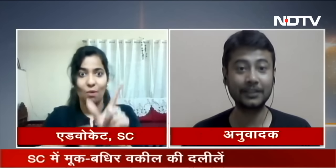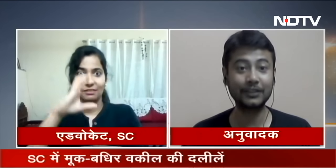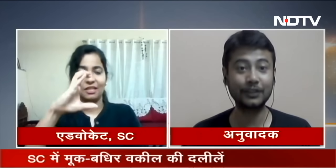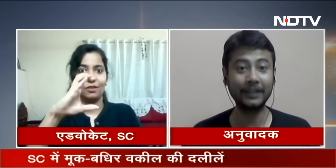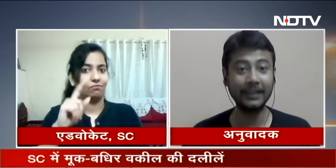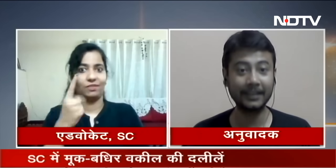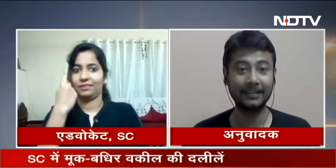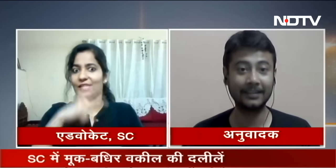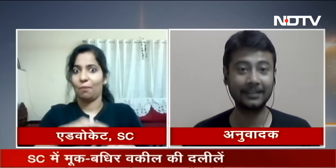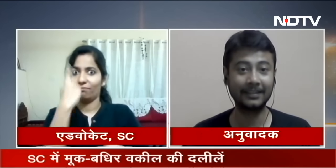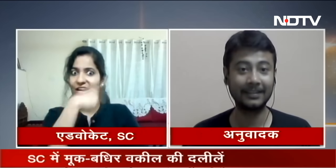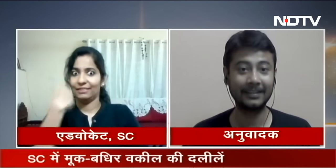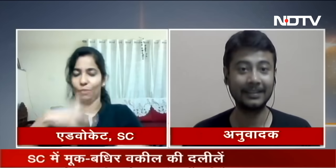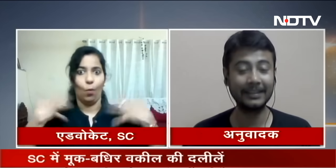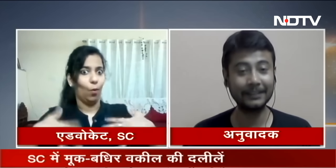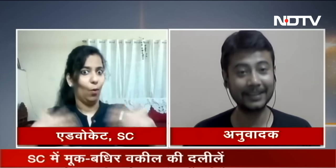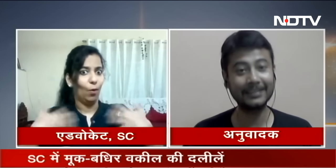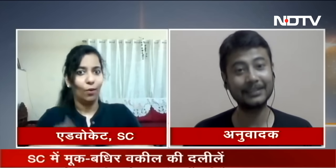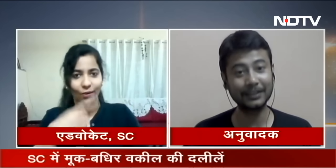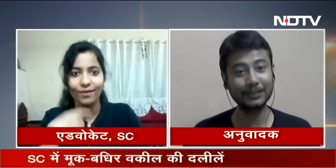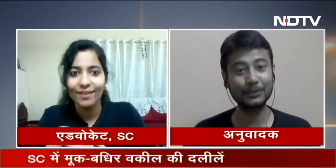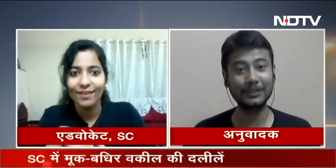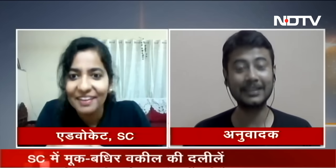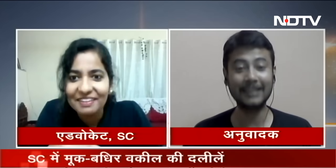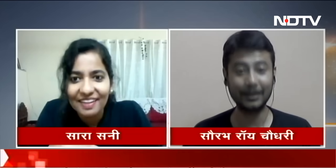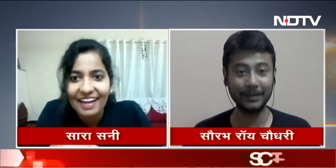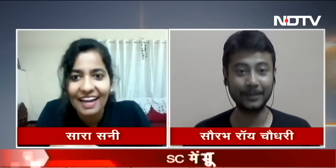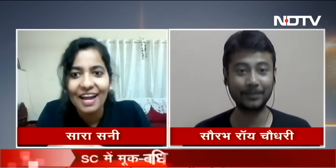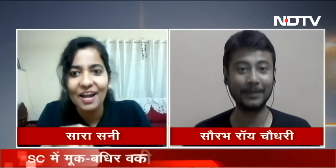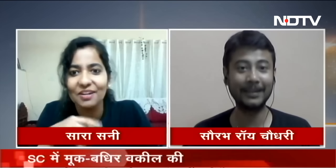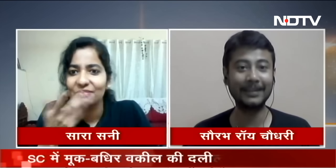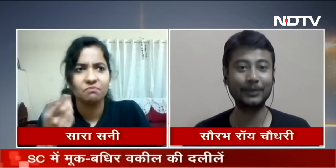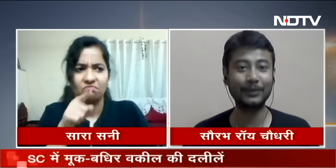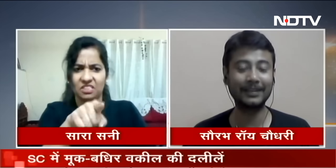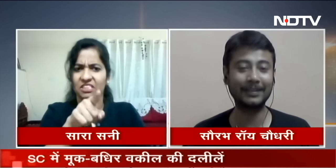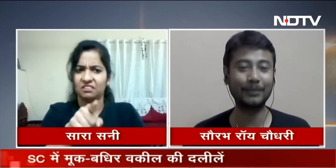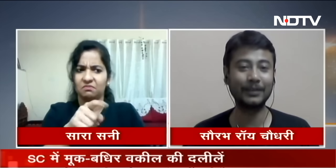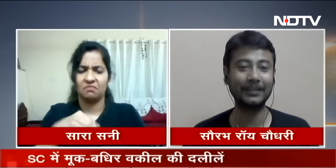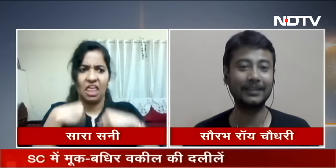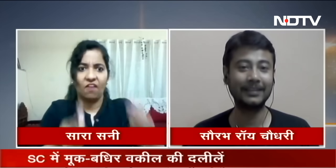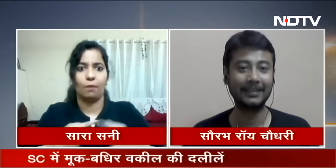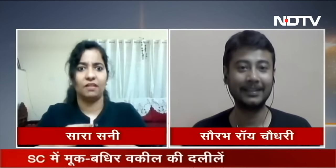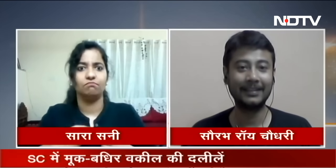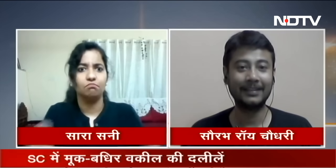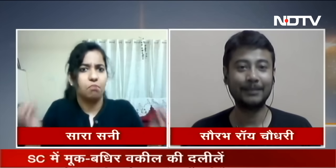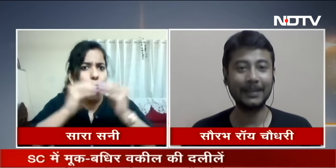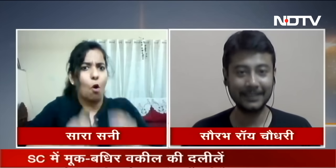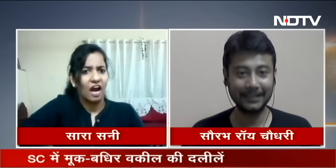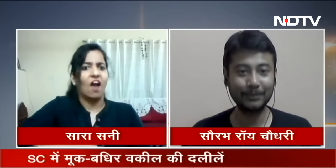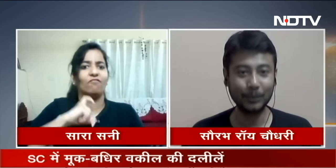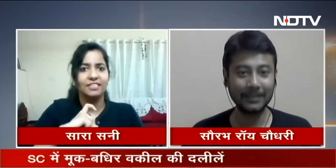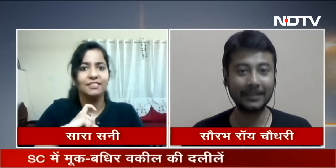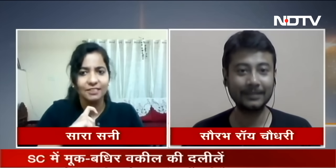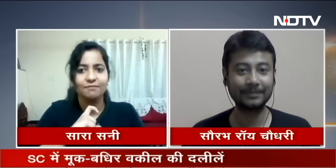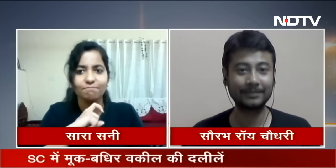चीफ जस्टिस ऑफ इंडिया डीवाई चंद्रचूड़ जी के सामने, मेरे लिए तो एक बहुत ही ब्रेथ